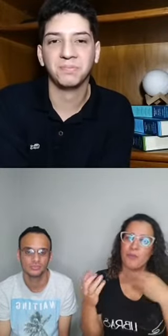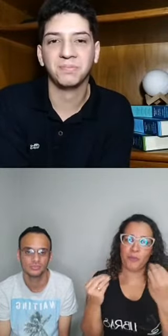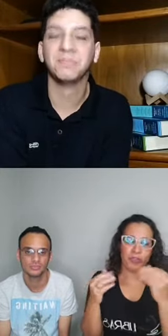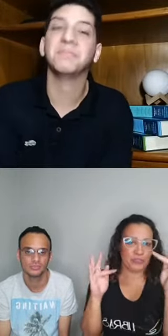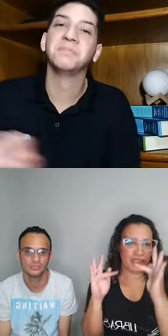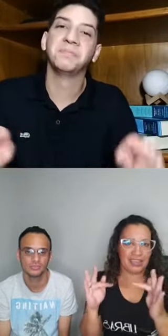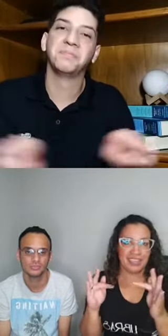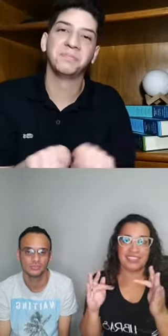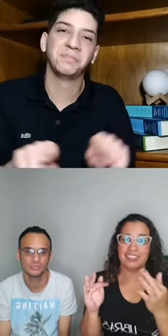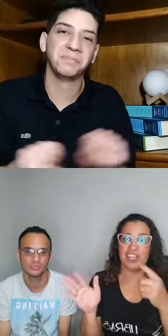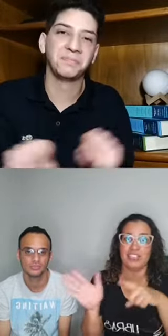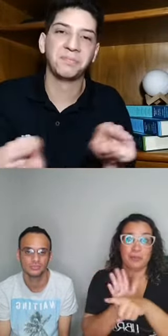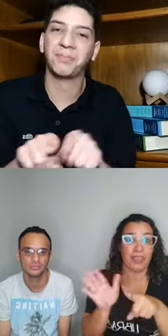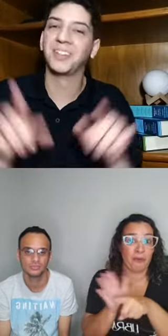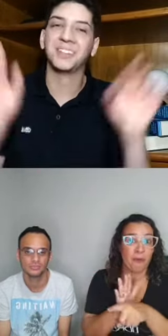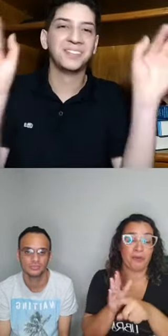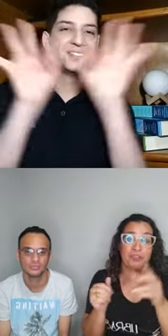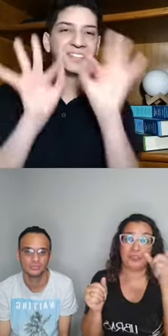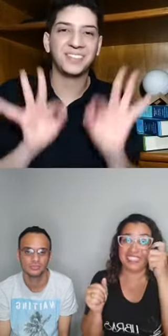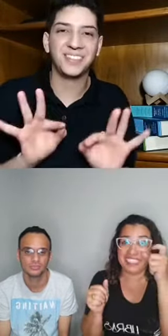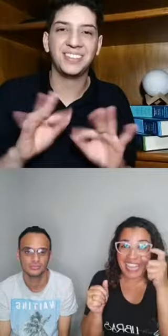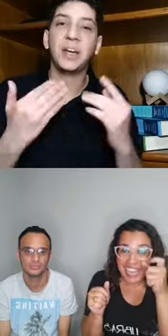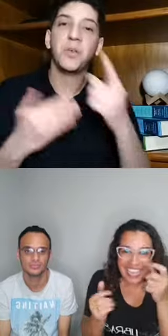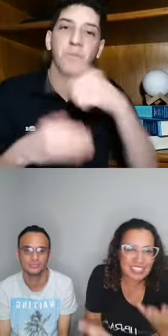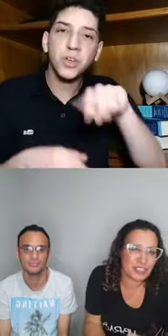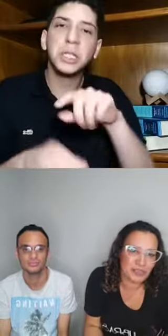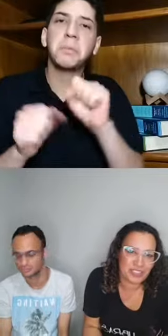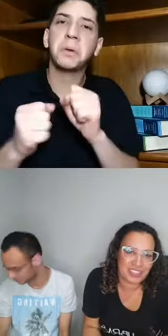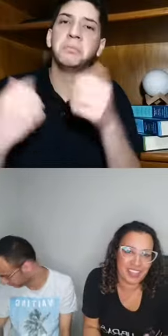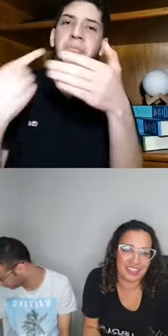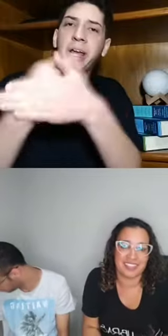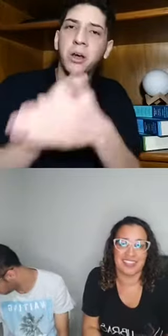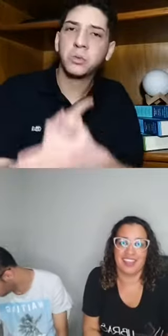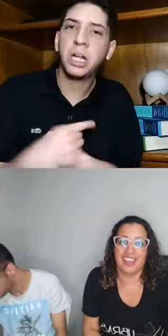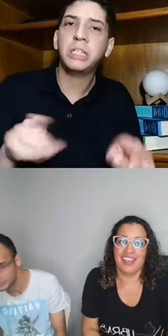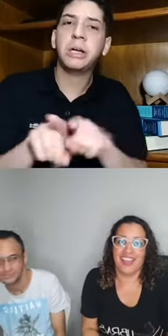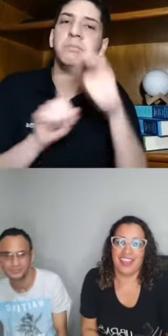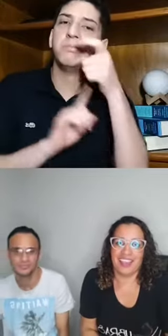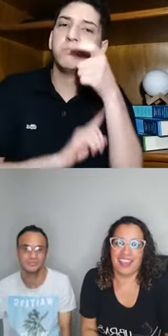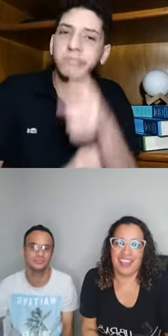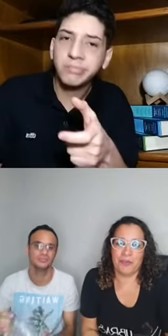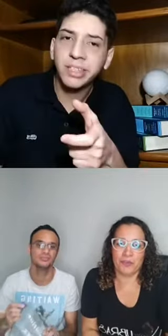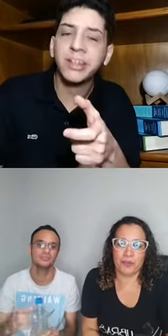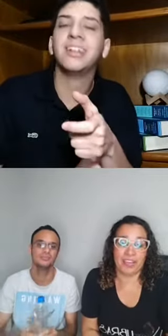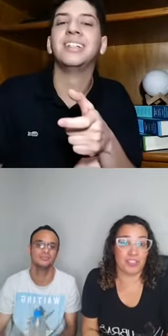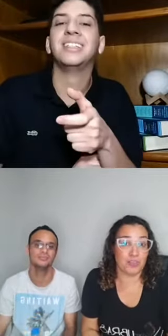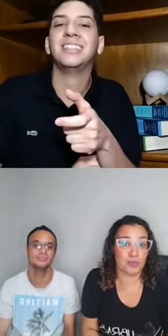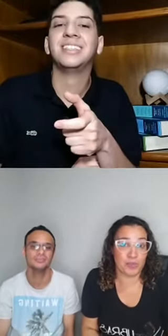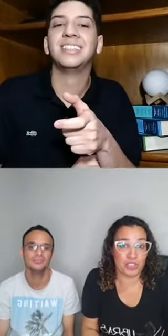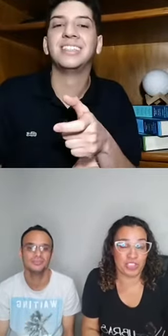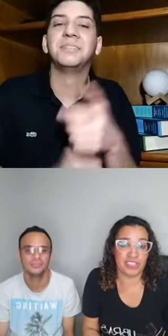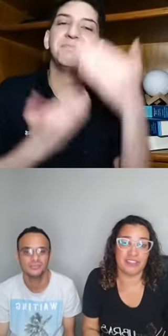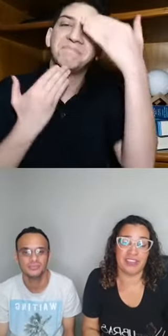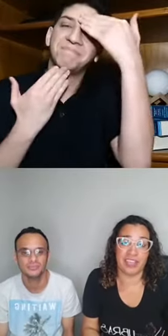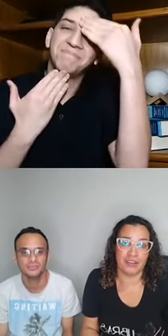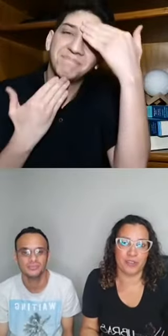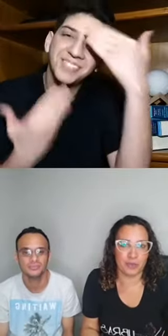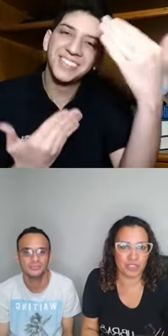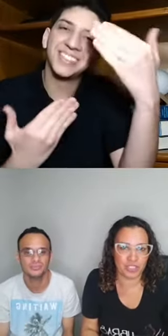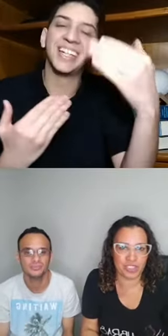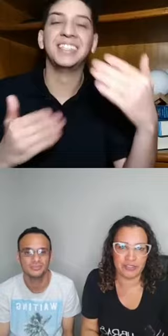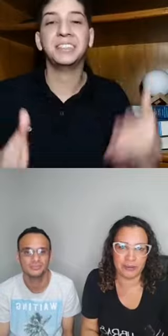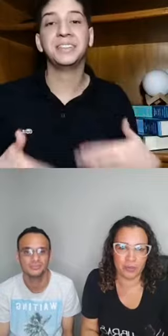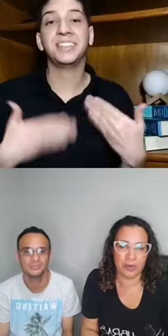Também, estou muito feliz. Gente, perguntas, os interesses de vocês. Muito obrigada. Isso nos motiva, né?